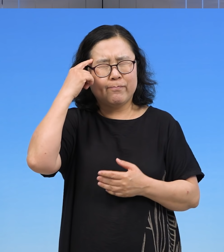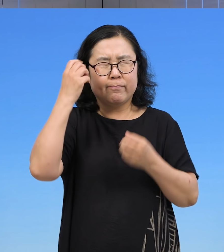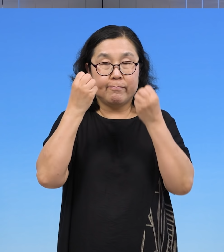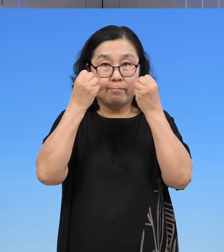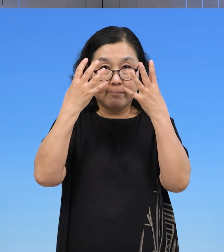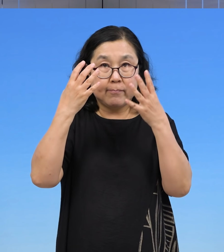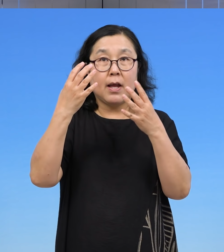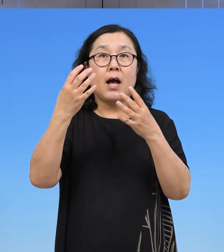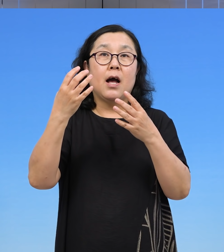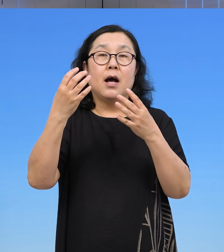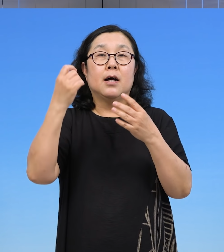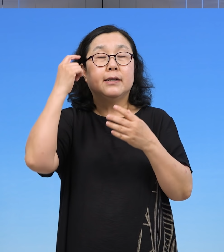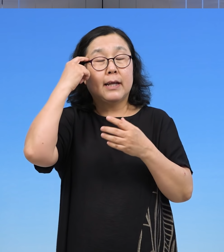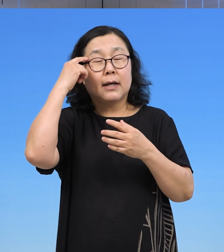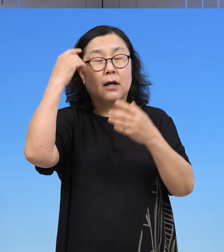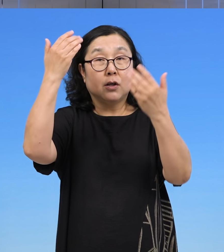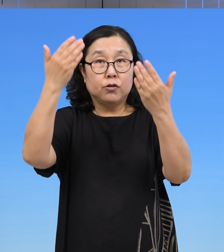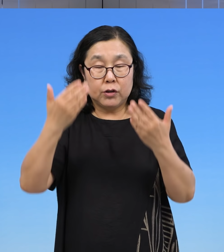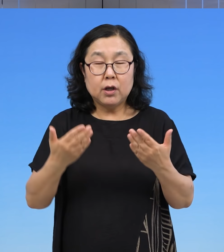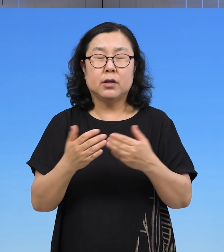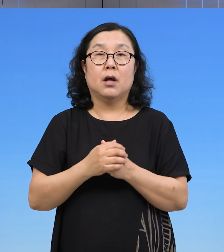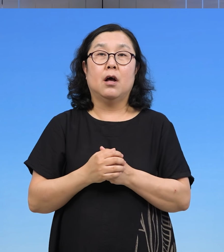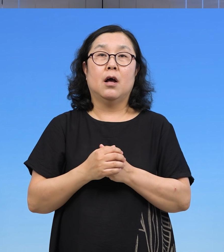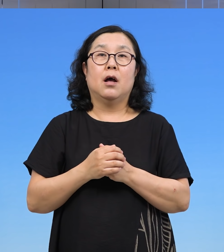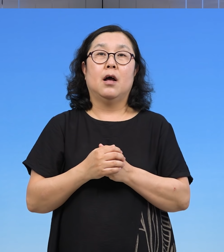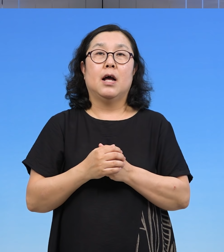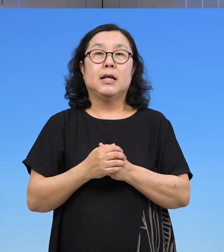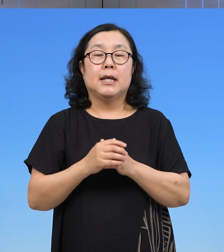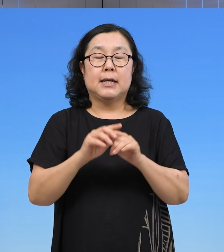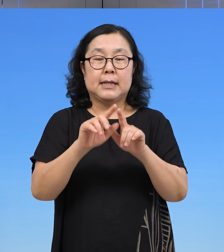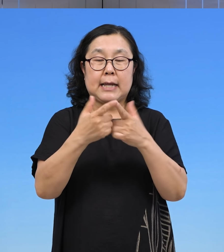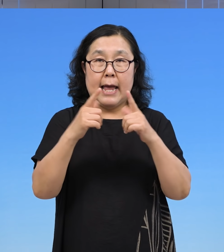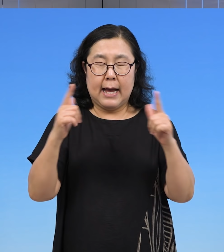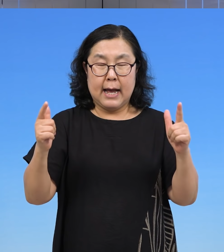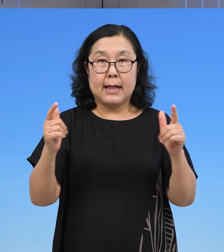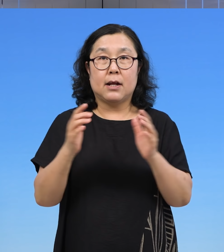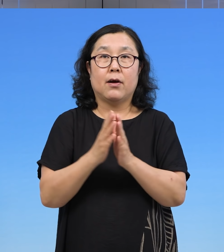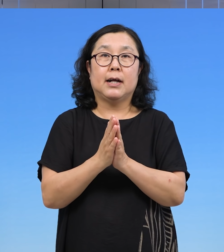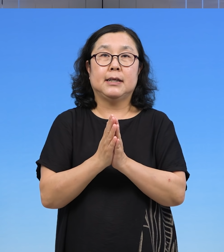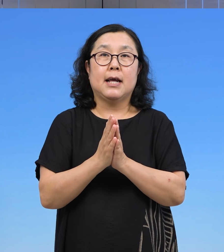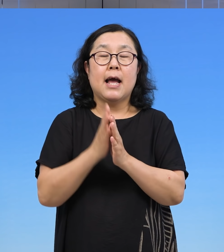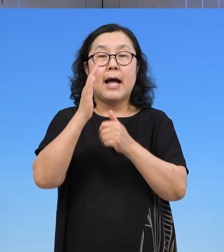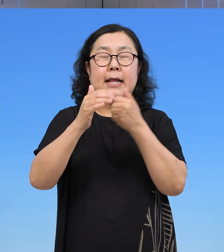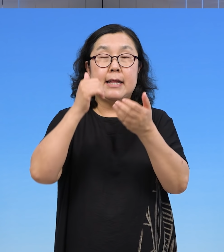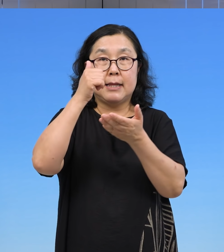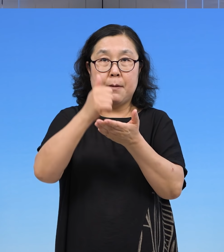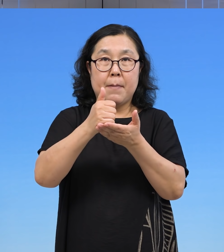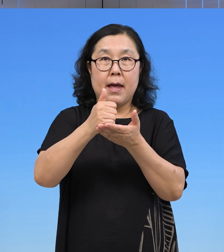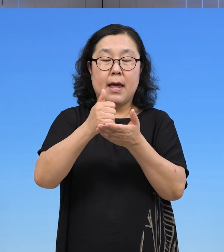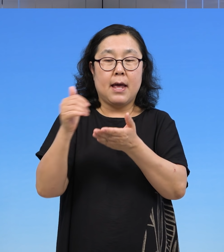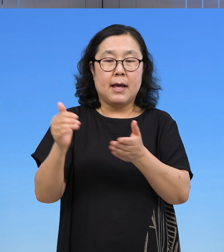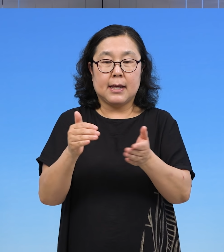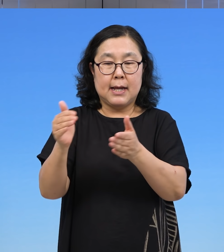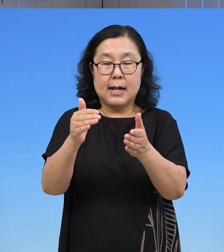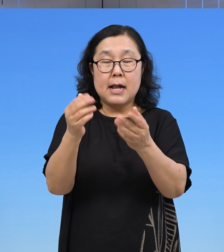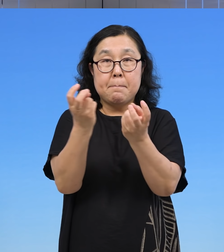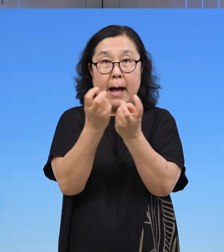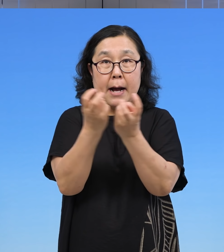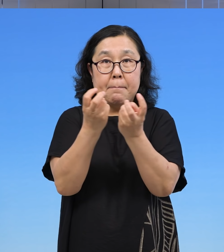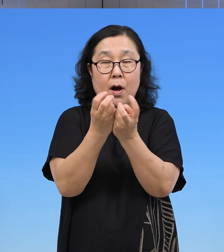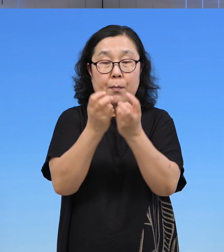생각으로 이 길만 고집하는 그때는 몰랐던 다양한 하나님의 길들이 보여져서 이 상황을 뚫어내는